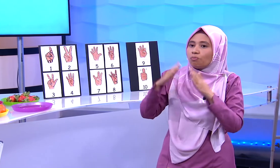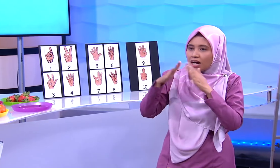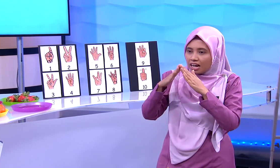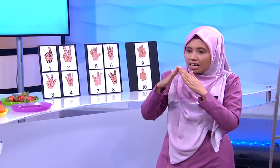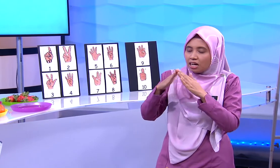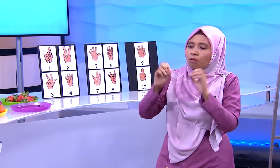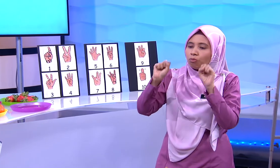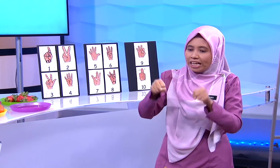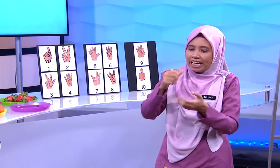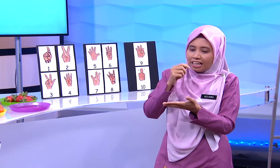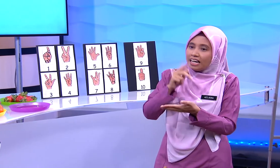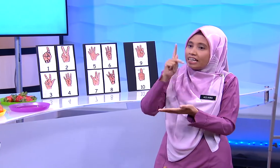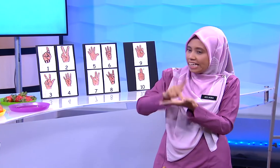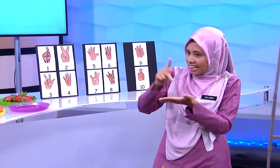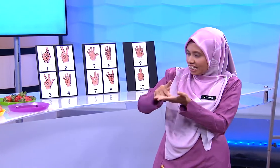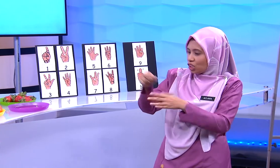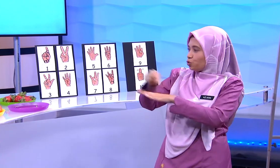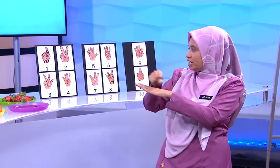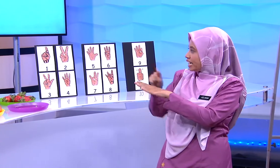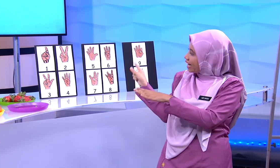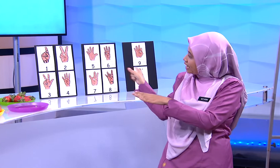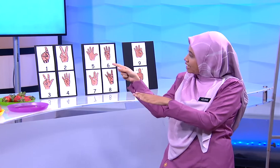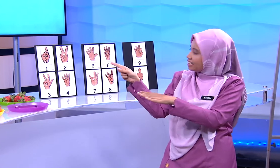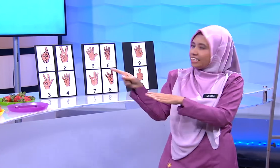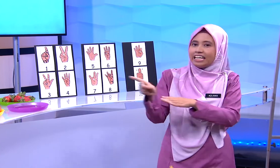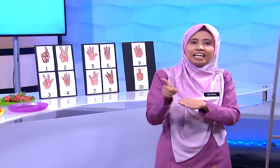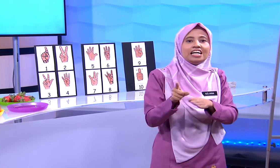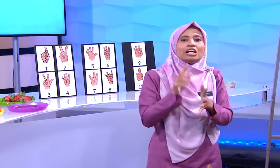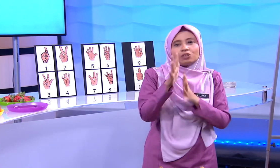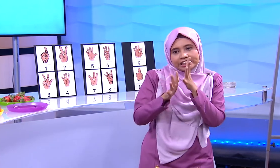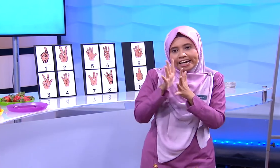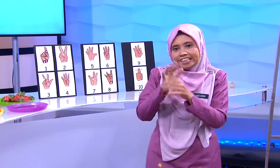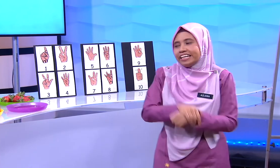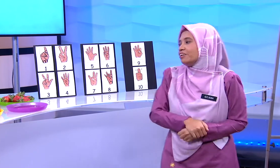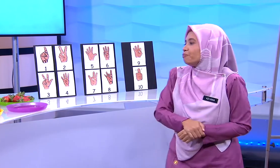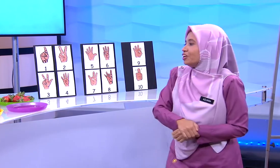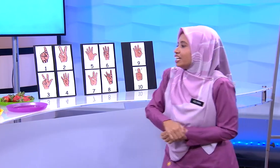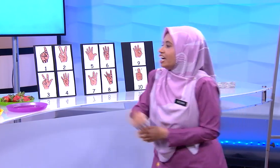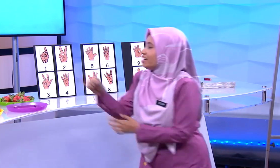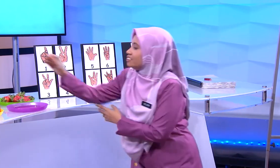di rumah boleh akhir-akhirnya Ken Dedes simbol caranya abad